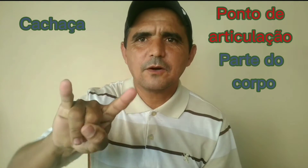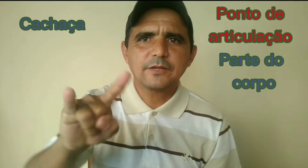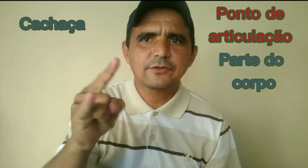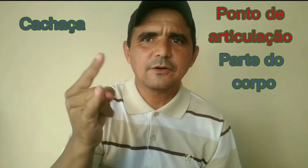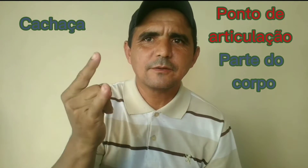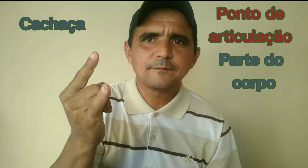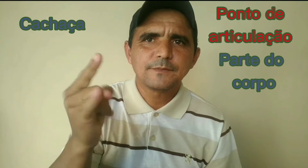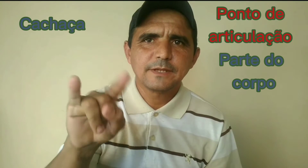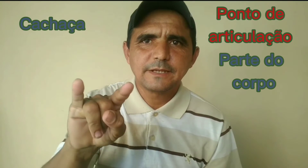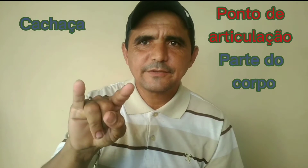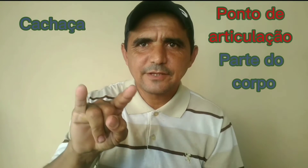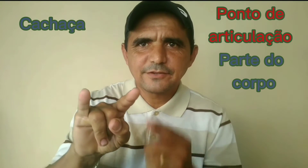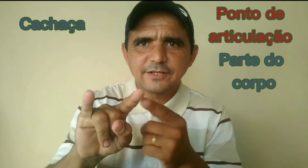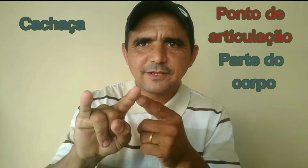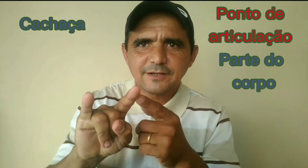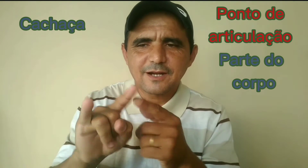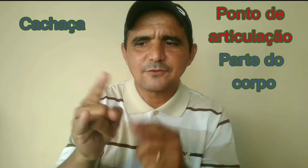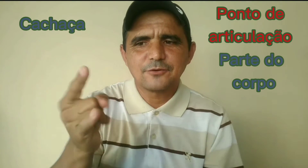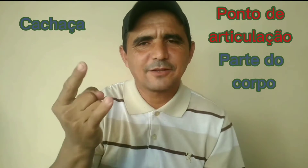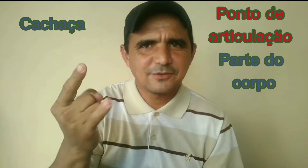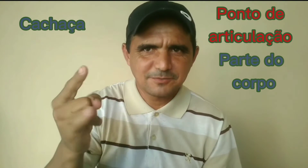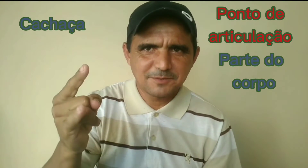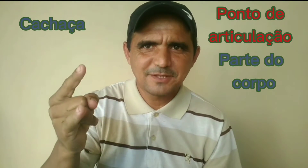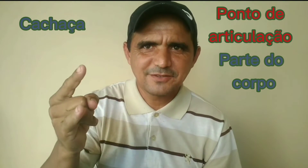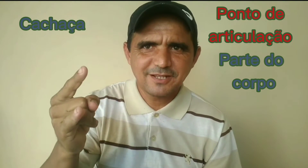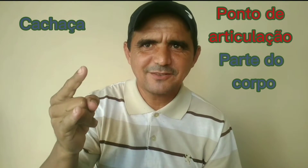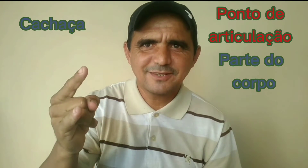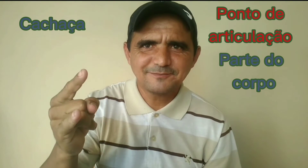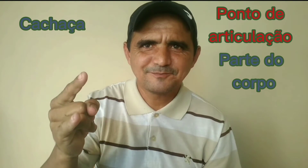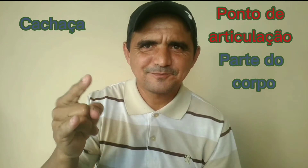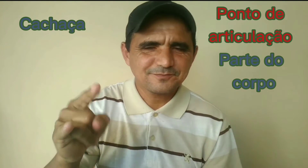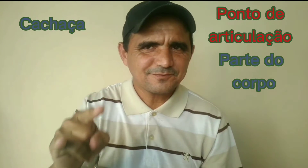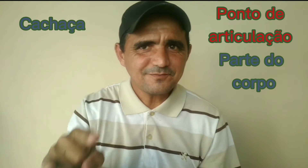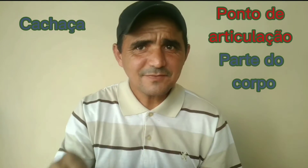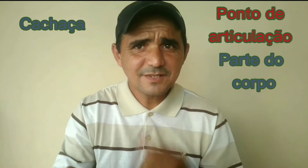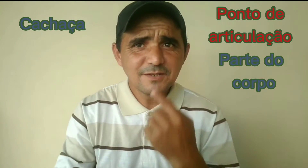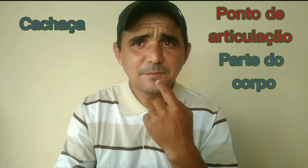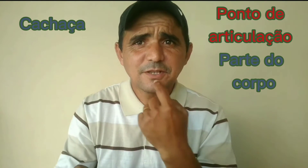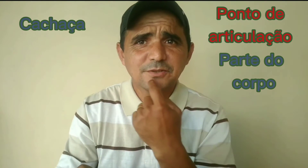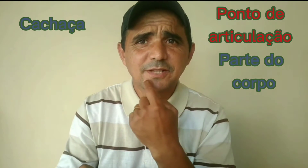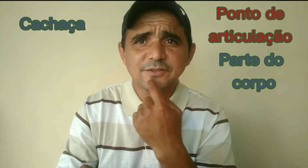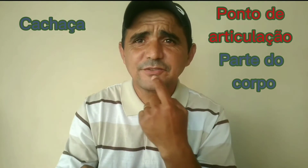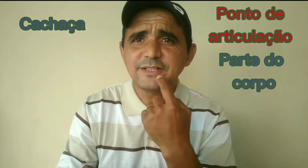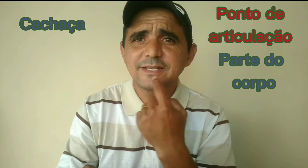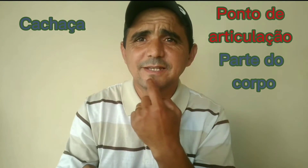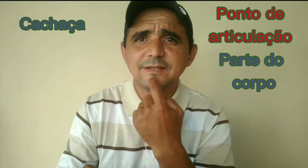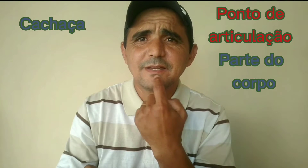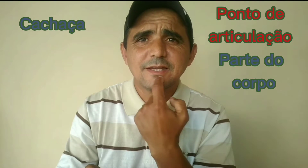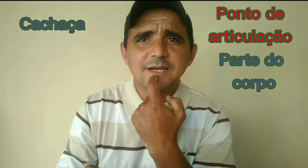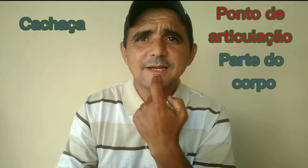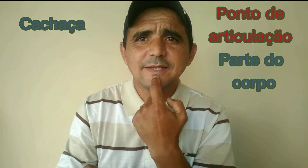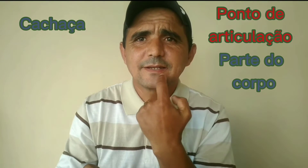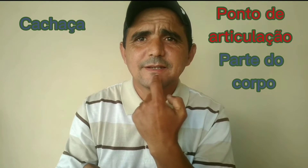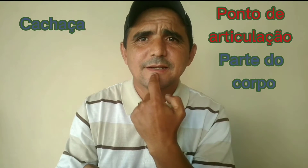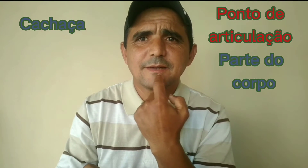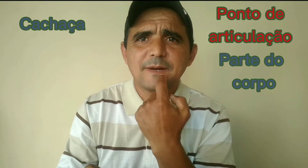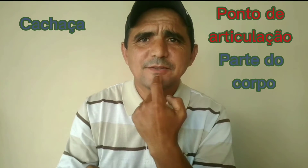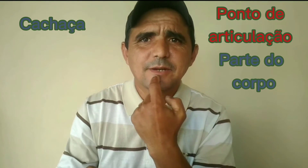olha só, esse aqui seria a configuração de mão com esse sinal, né? E o ponto de articulação seria aqui abaixo da